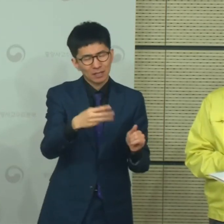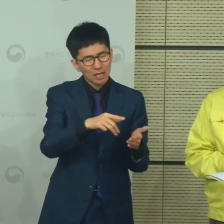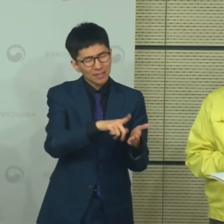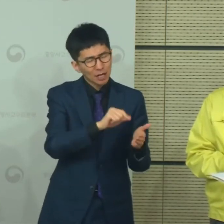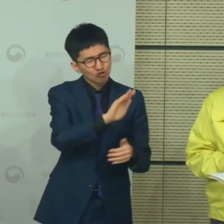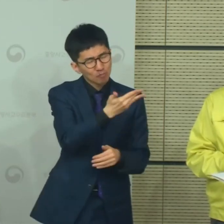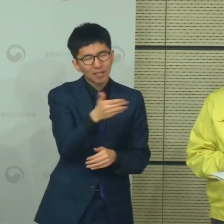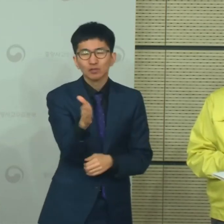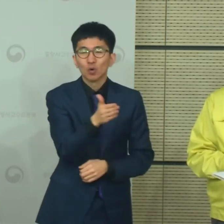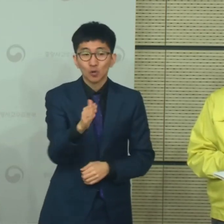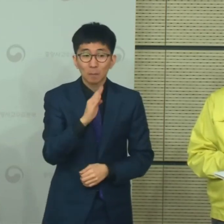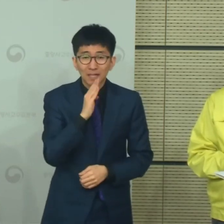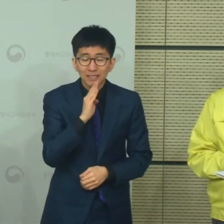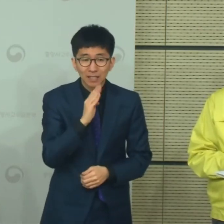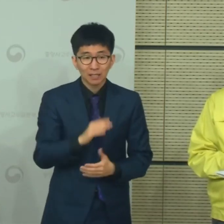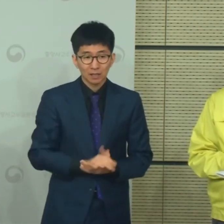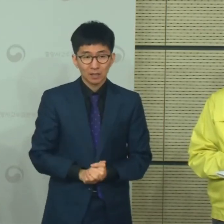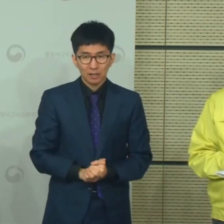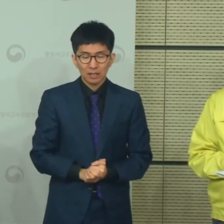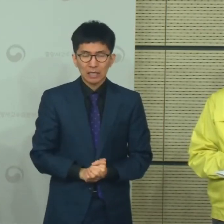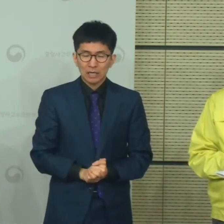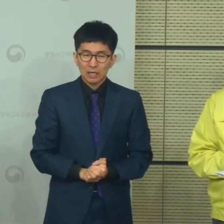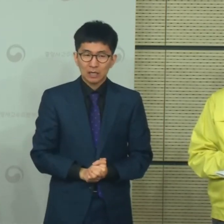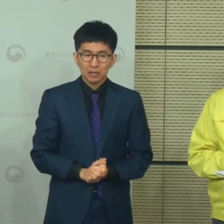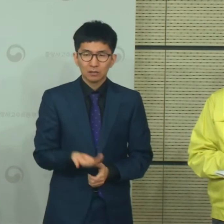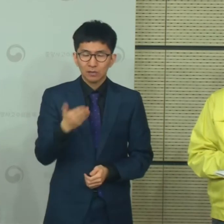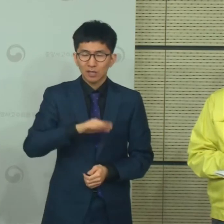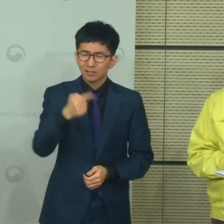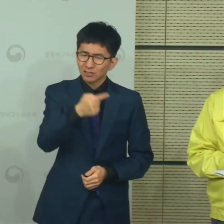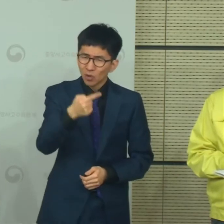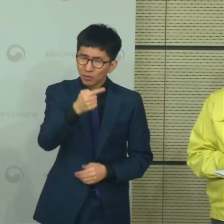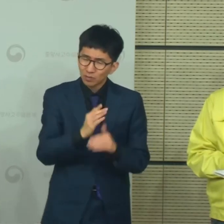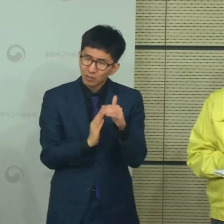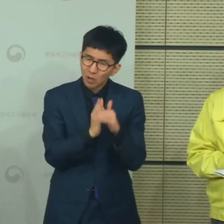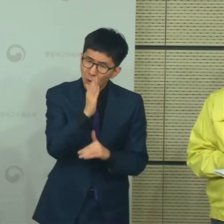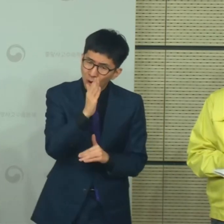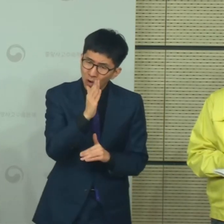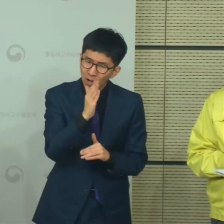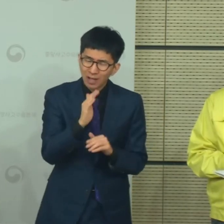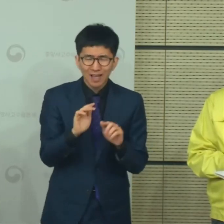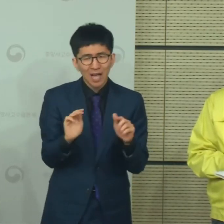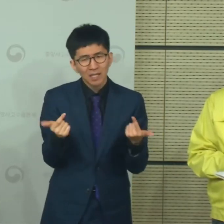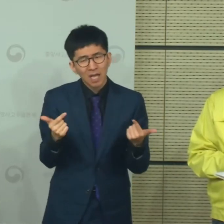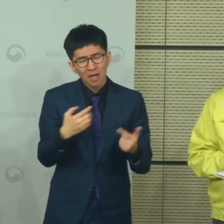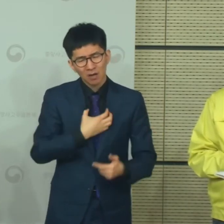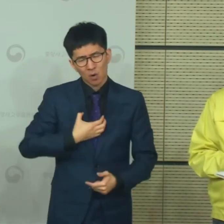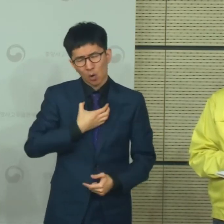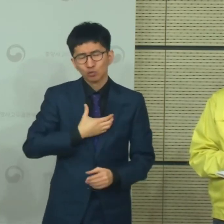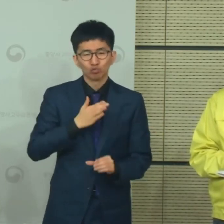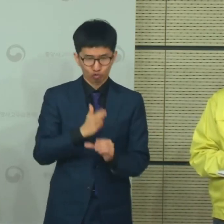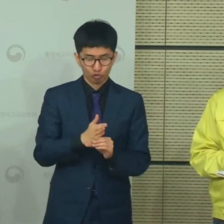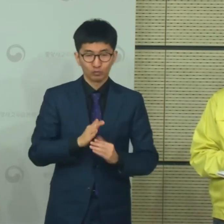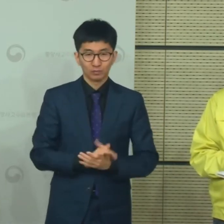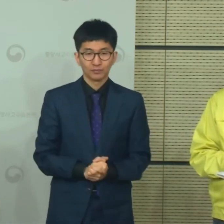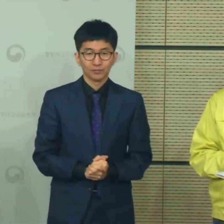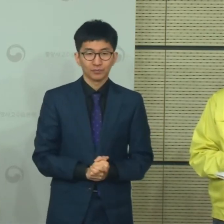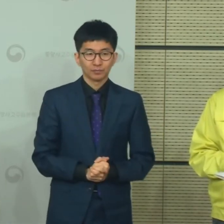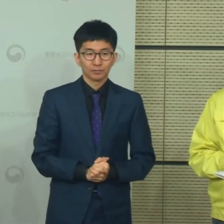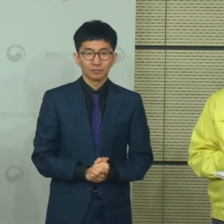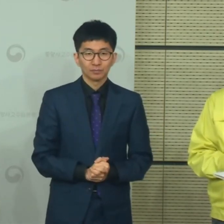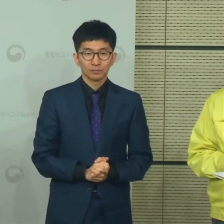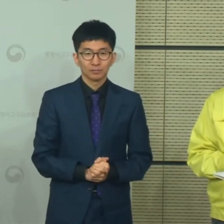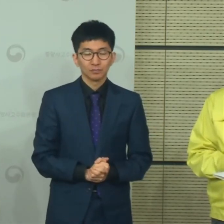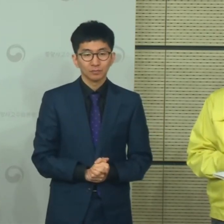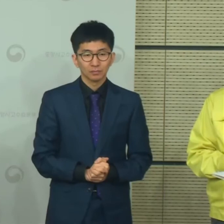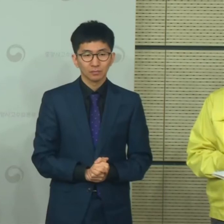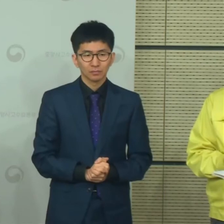이게 뭐 그러면 안 되는긴 한데 이게 1000명도 곧 이제 넘었을 수도 있거든요. 그래서 이게